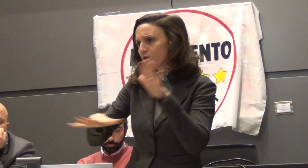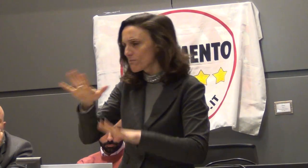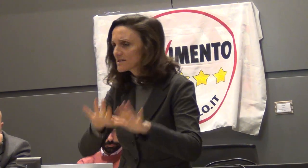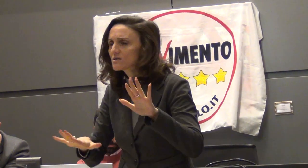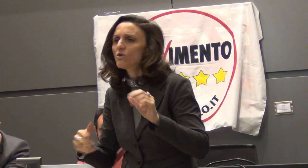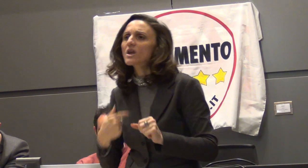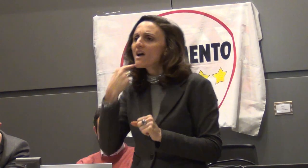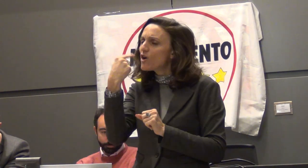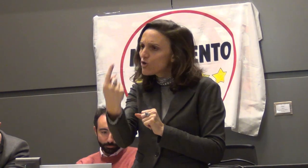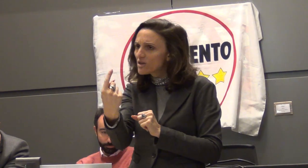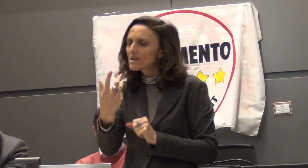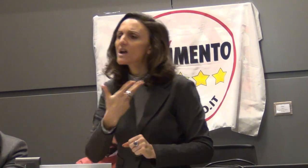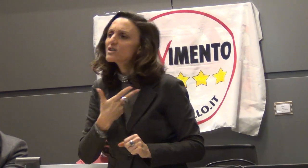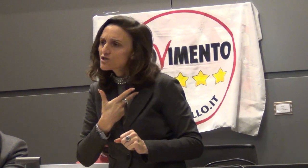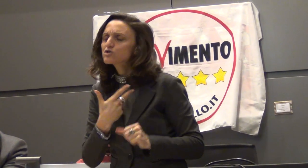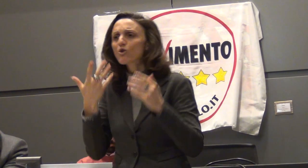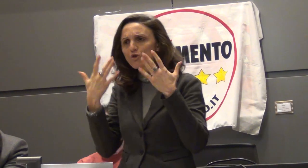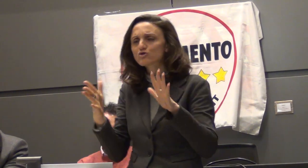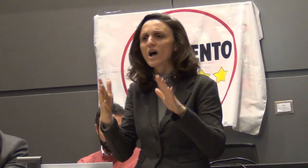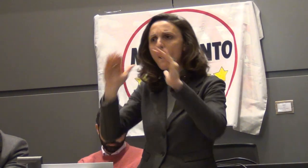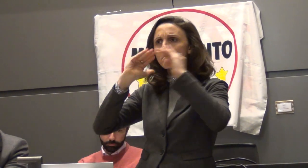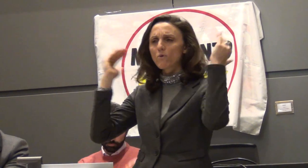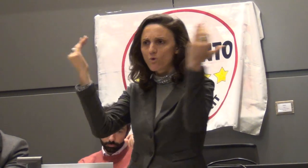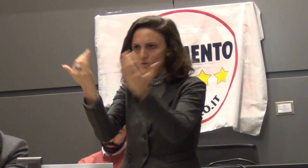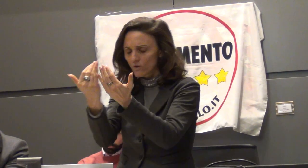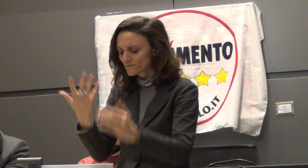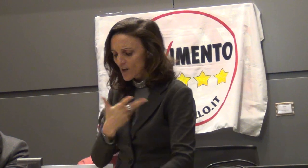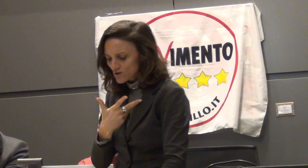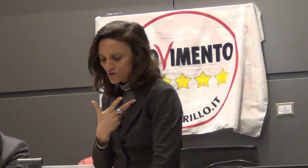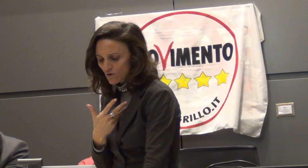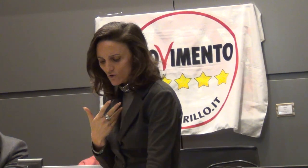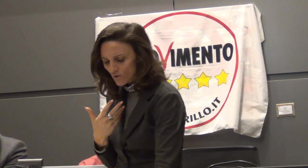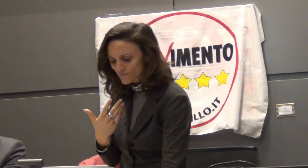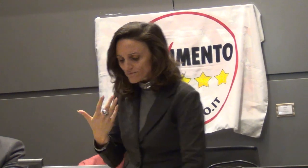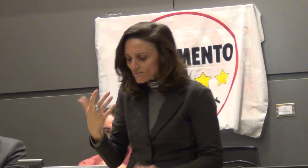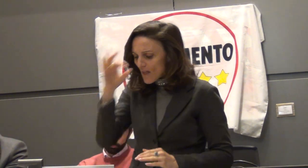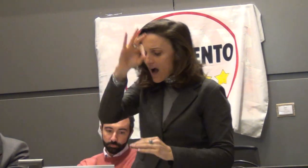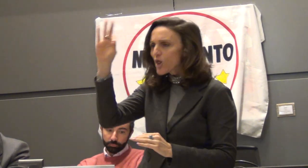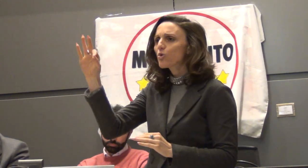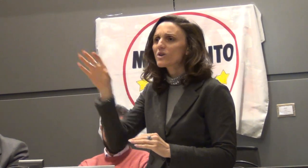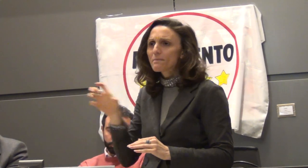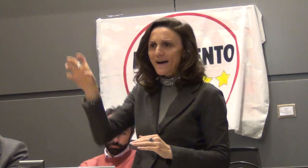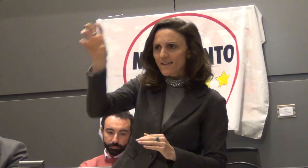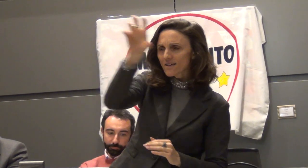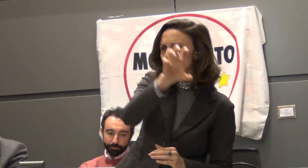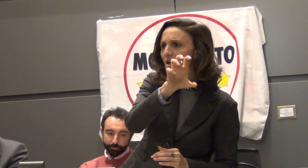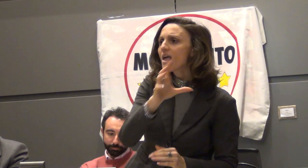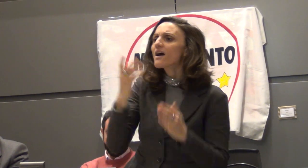Come ultima informazione vi vorrei dire che nel mondo ci sono alcuni